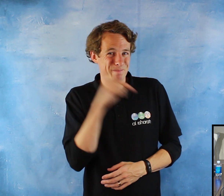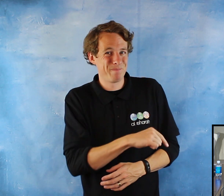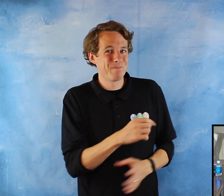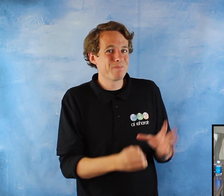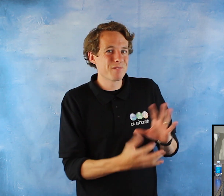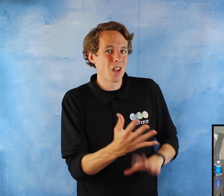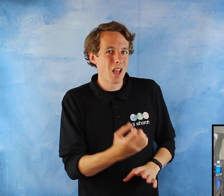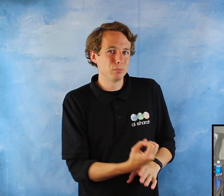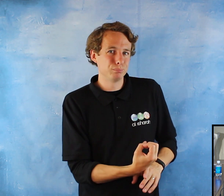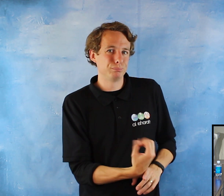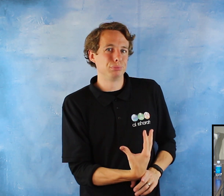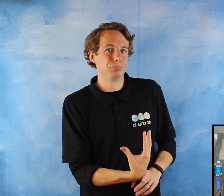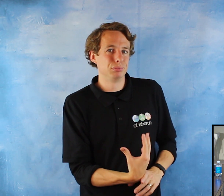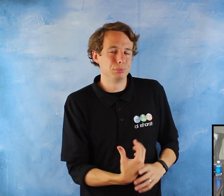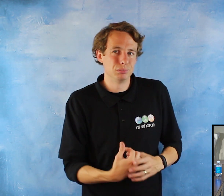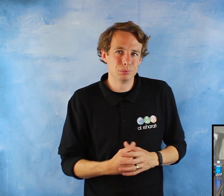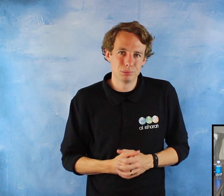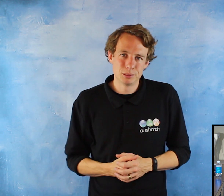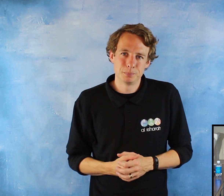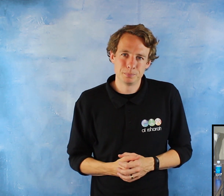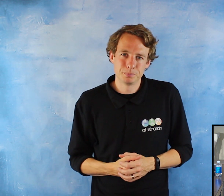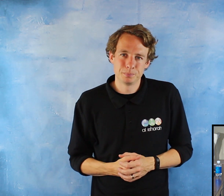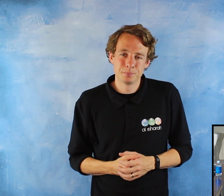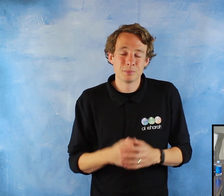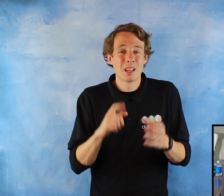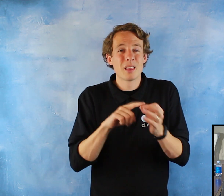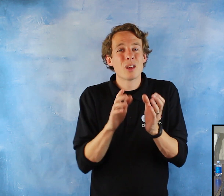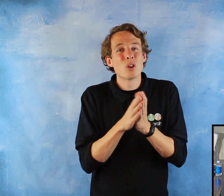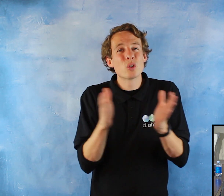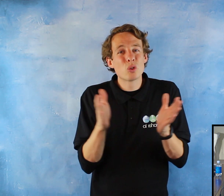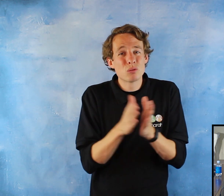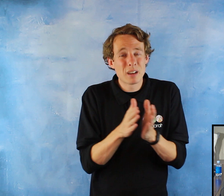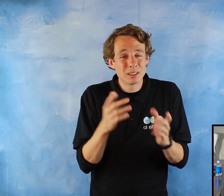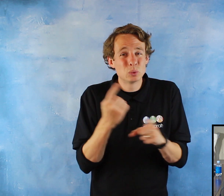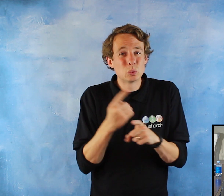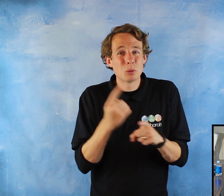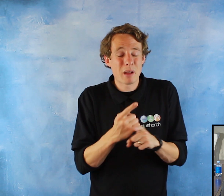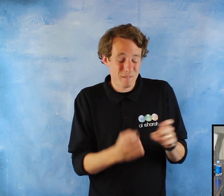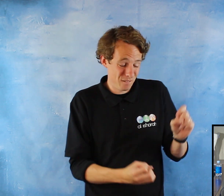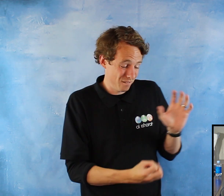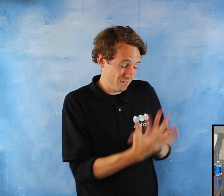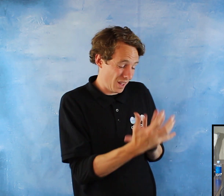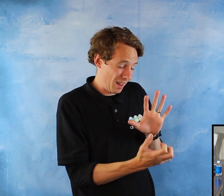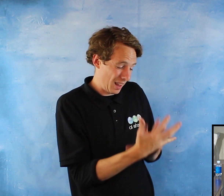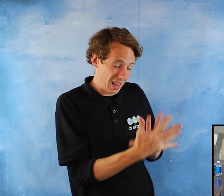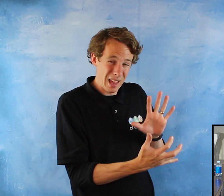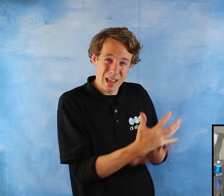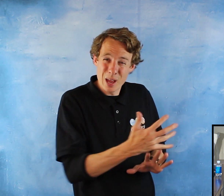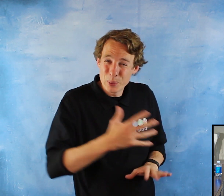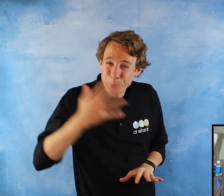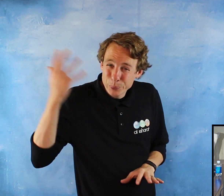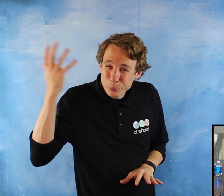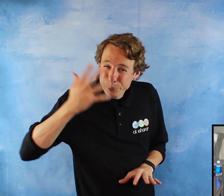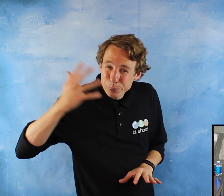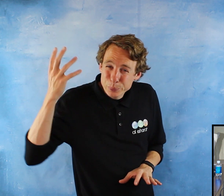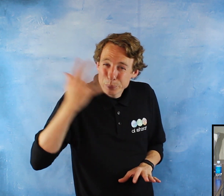81, قُلْ نَارُ جَهَنَّمَ أَشَدُّ حَرًّا لَوْ كَانُوا يَفْقَهُونَ. Say, the fire of hell is more